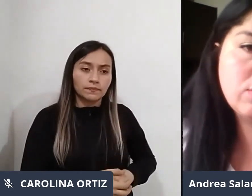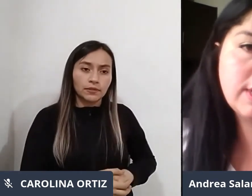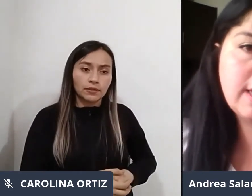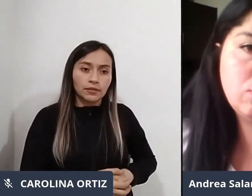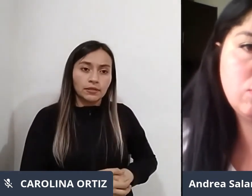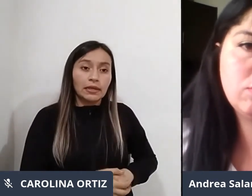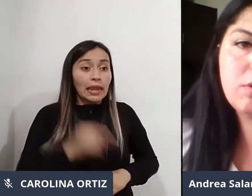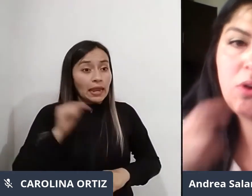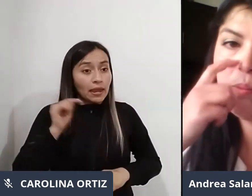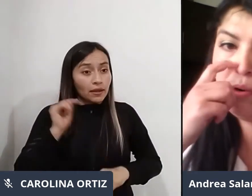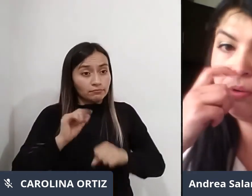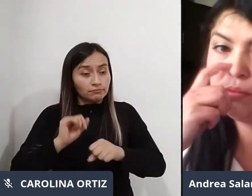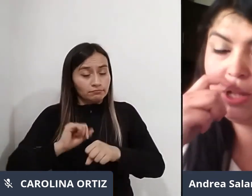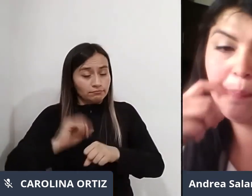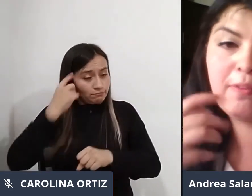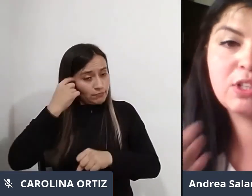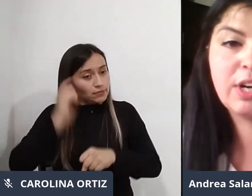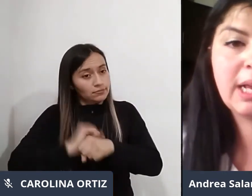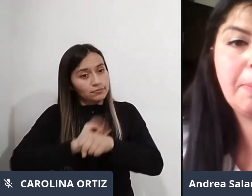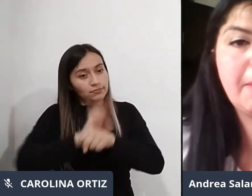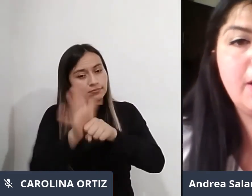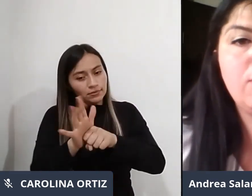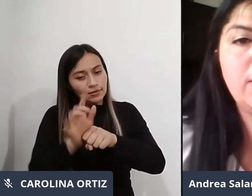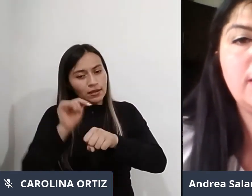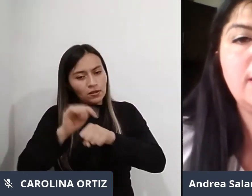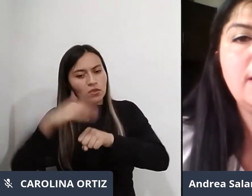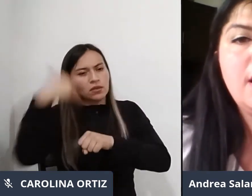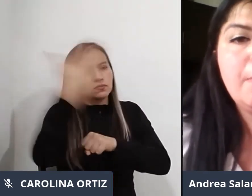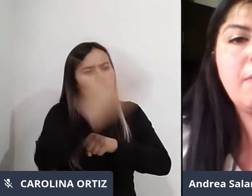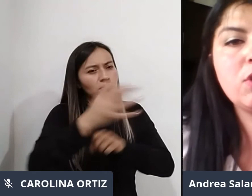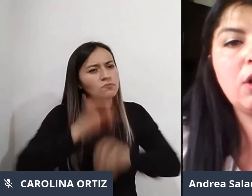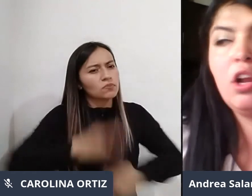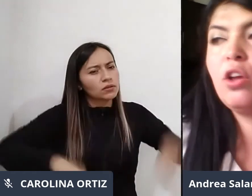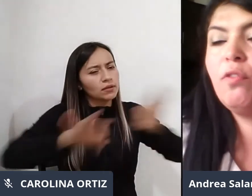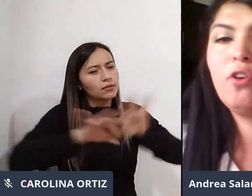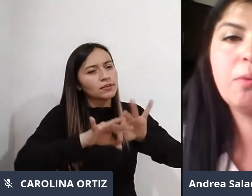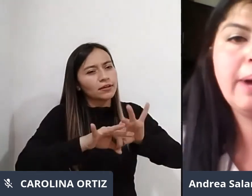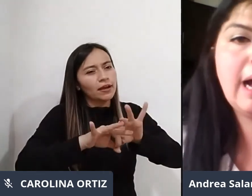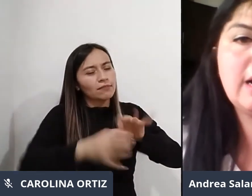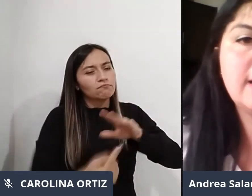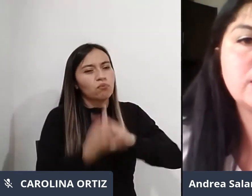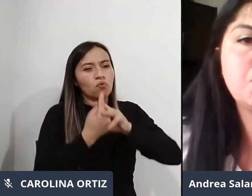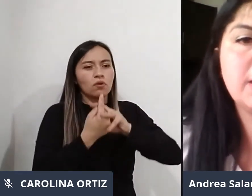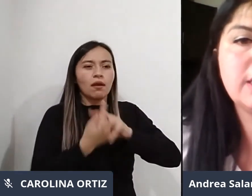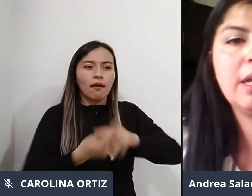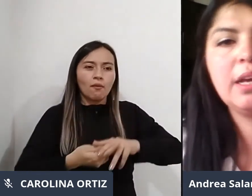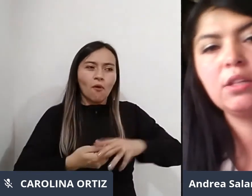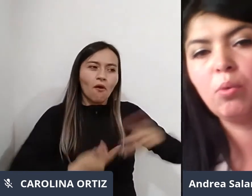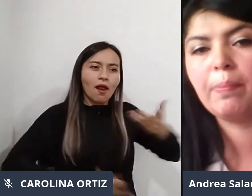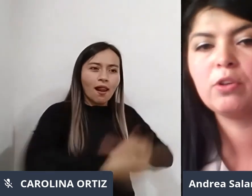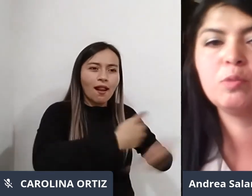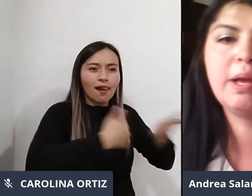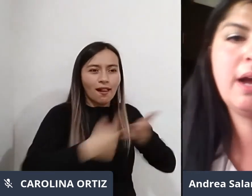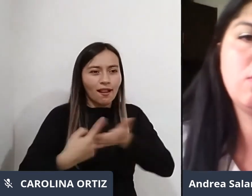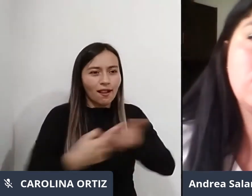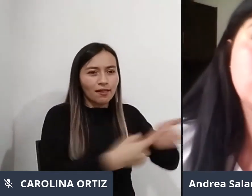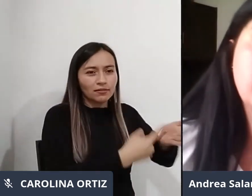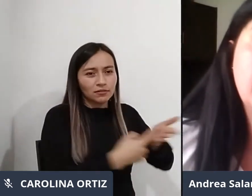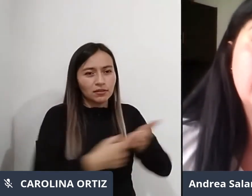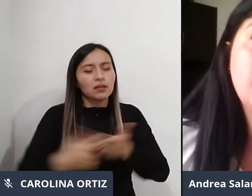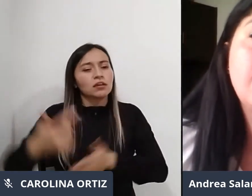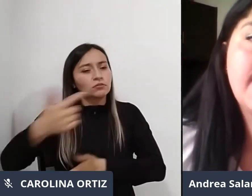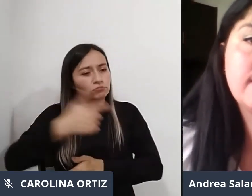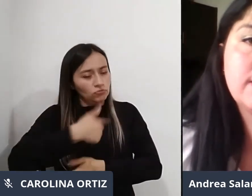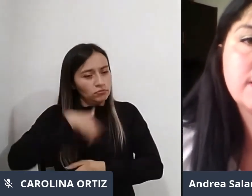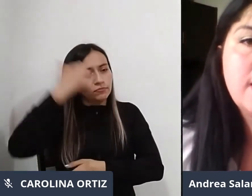es una cosa que yo, como una profesora que primero fui profesora de colegio formal y después tuve procesos